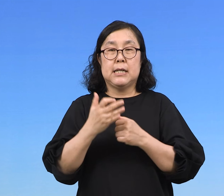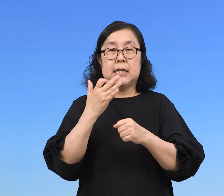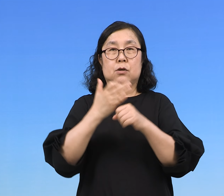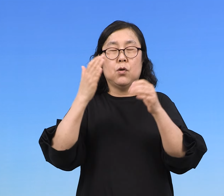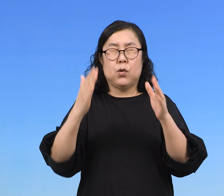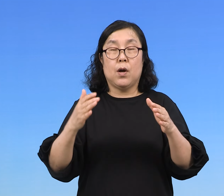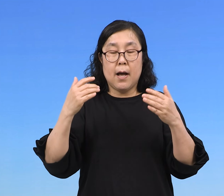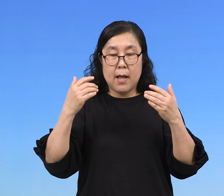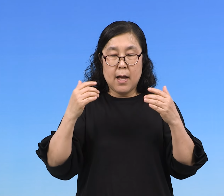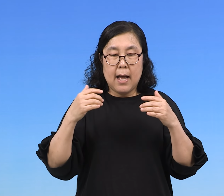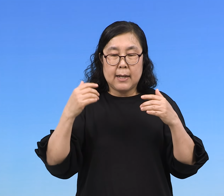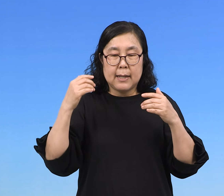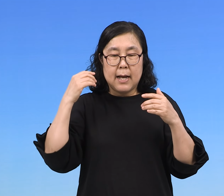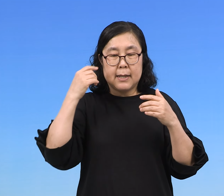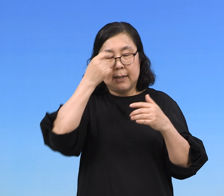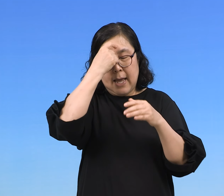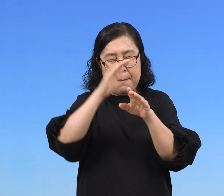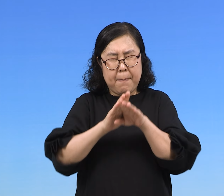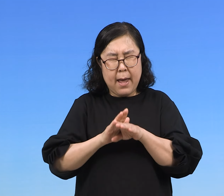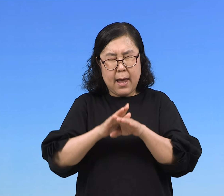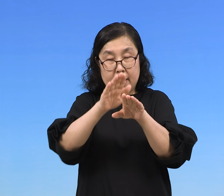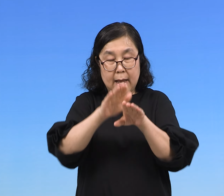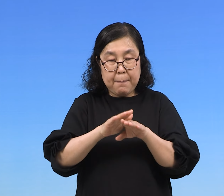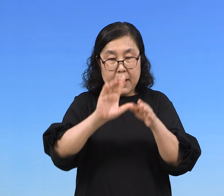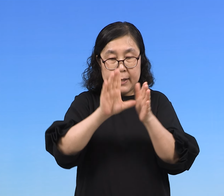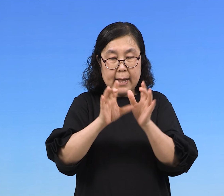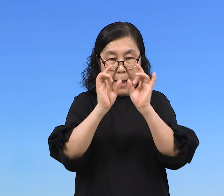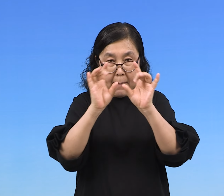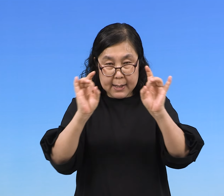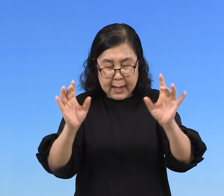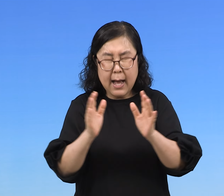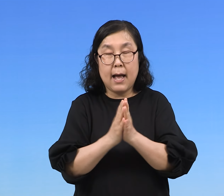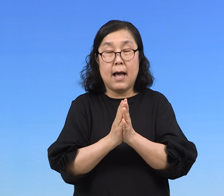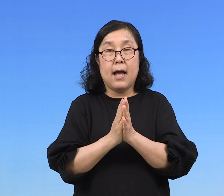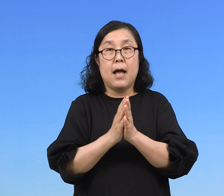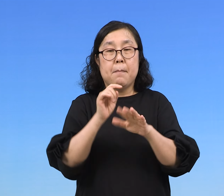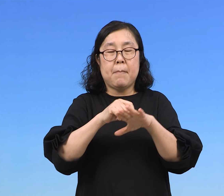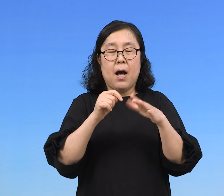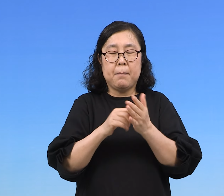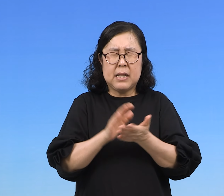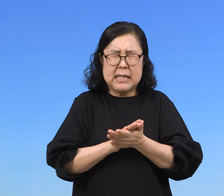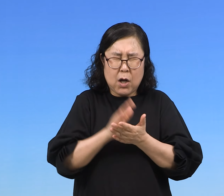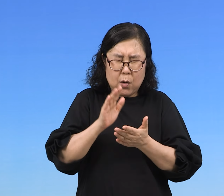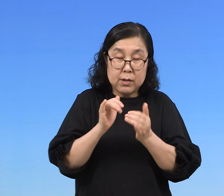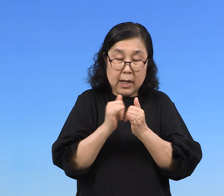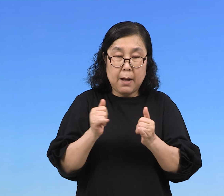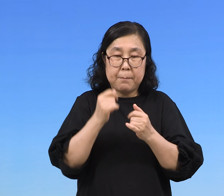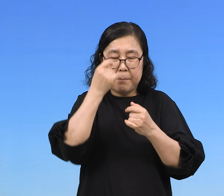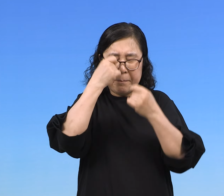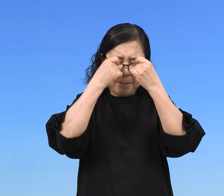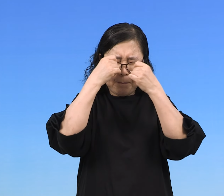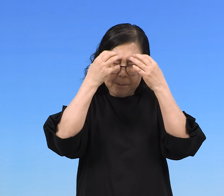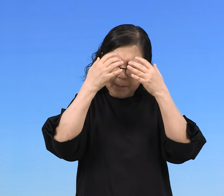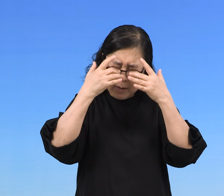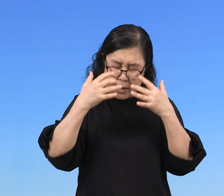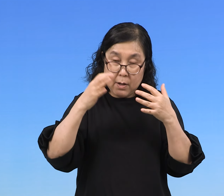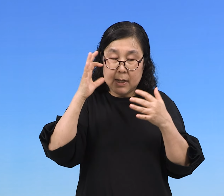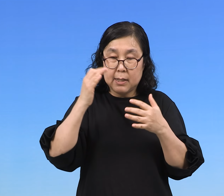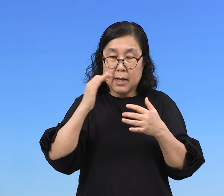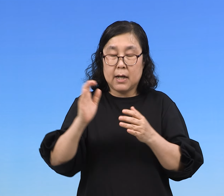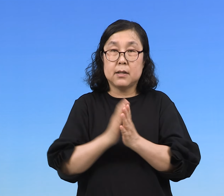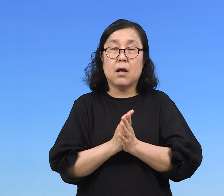동안 매 예배 현장에마다 마음이 뜨거워지신 분, 눈물을 삼키신 분, 화장실에 가서